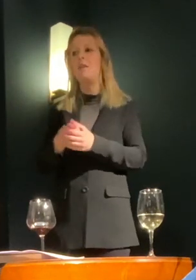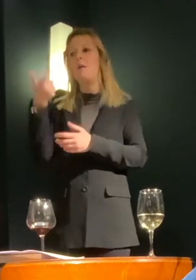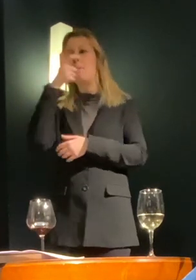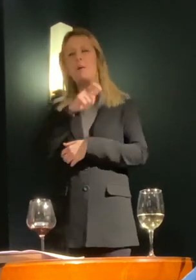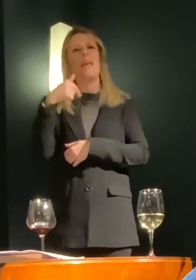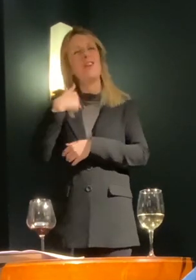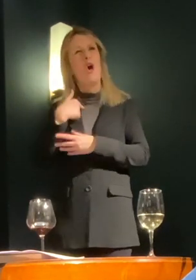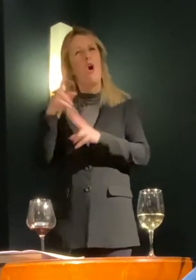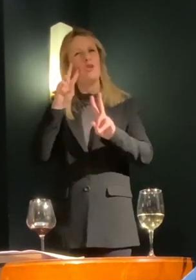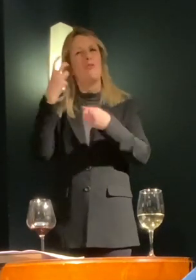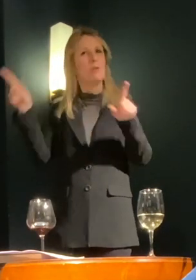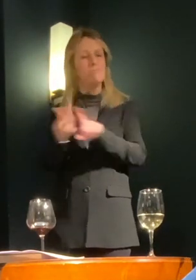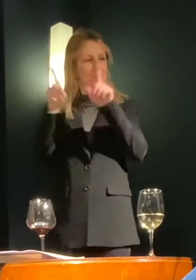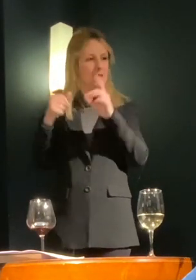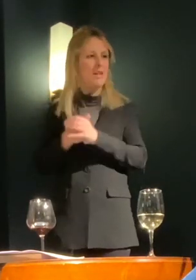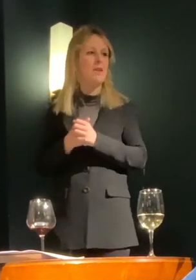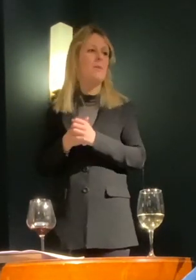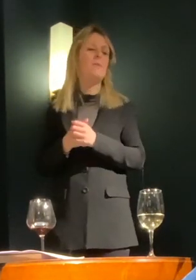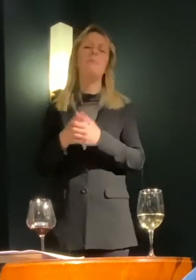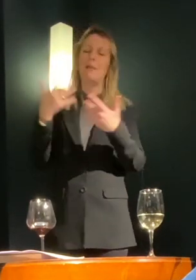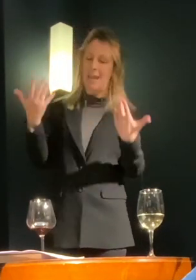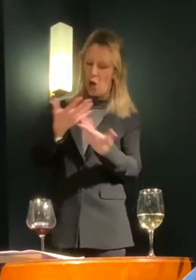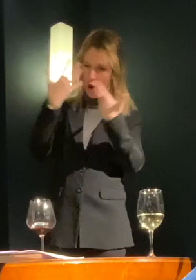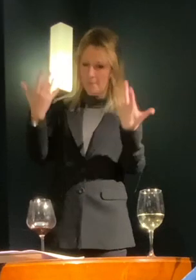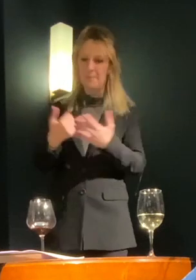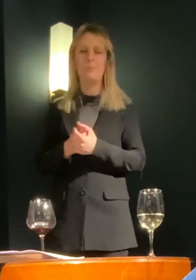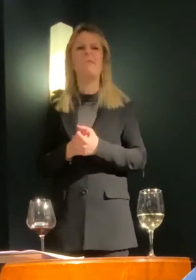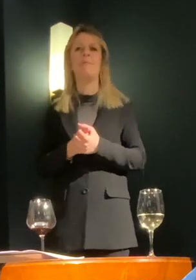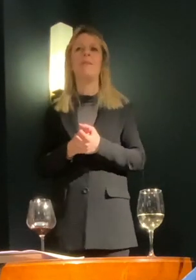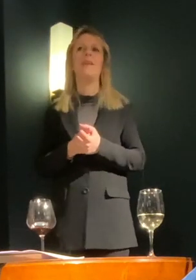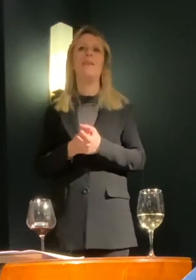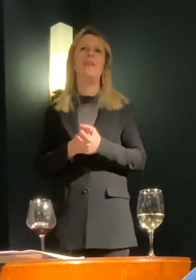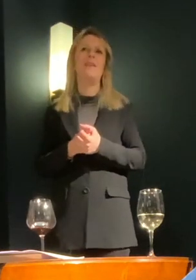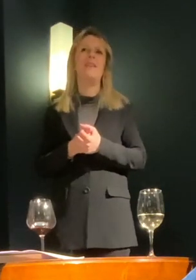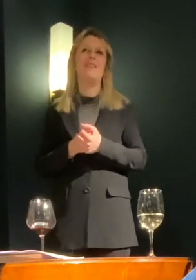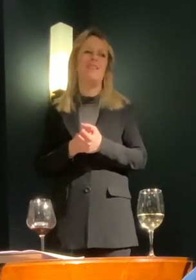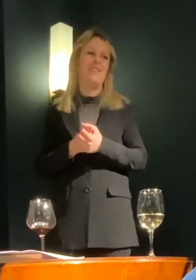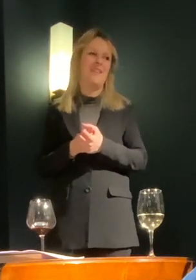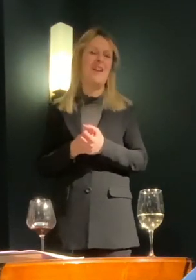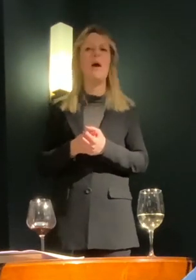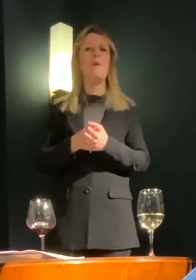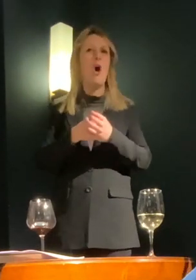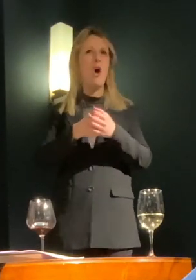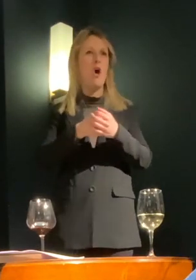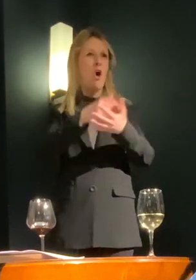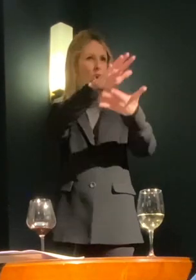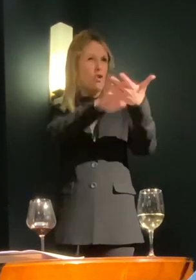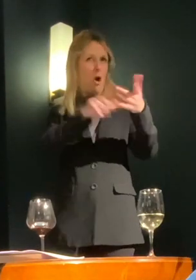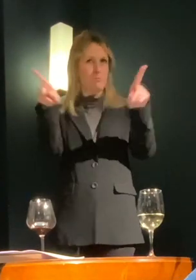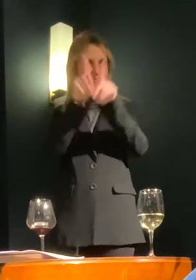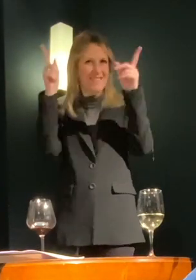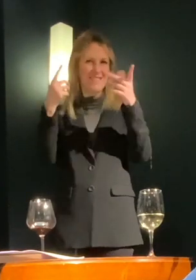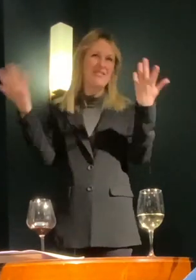Ok. Magari. Però, sì, la stessa tiratura di copie. Dici. Certo.